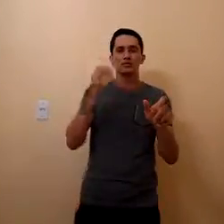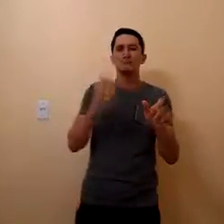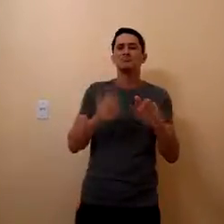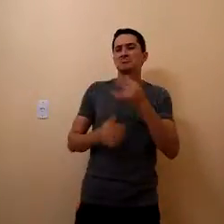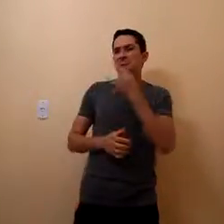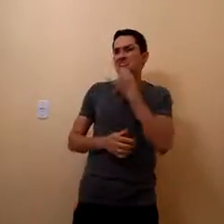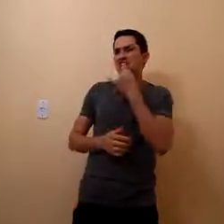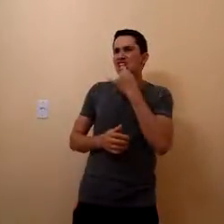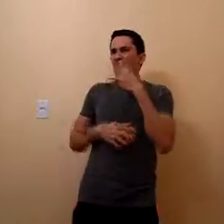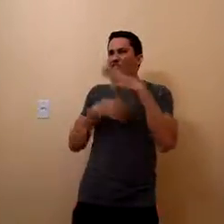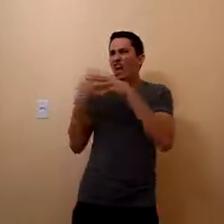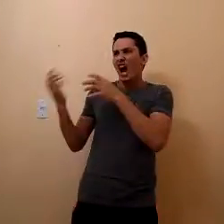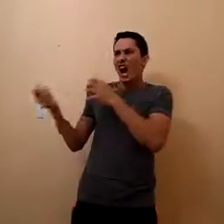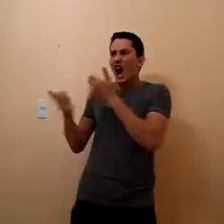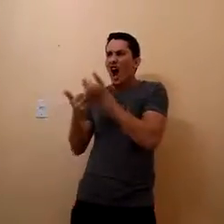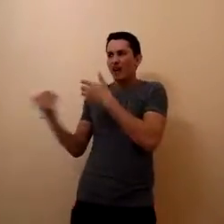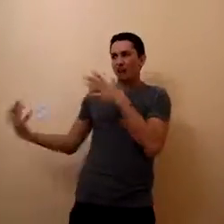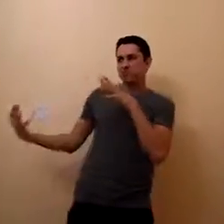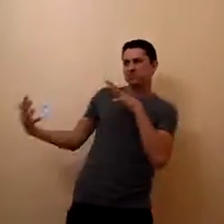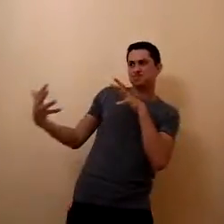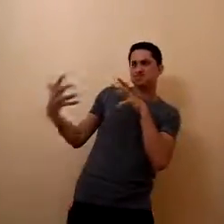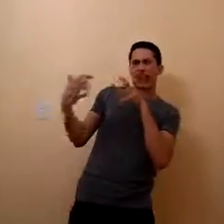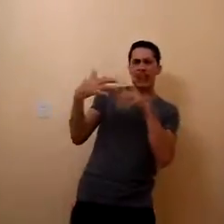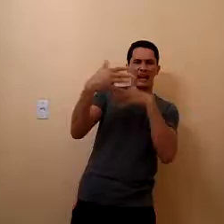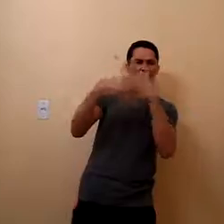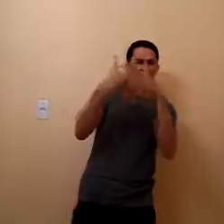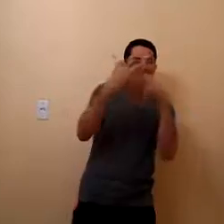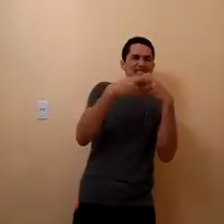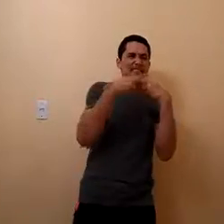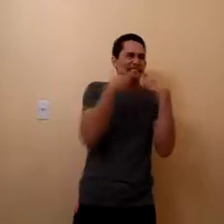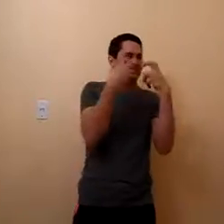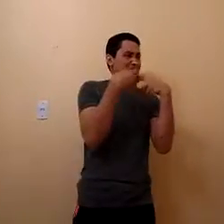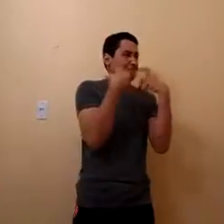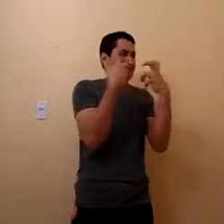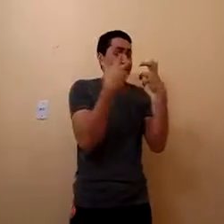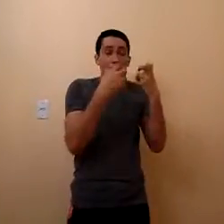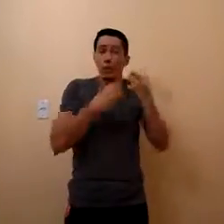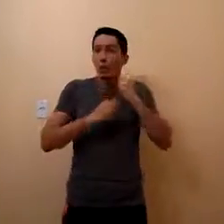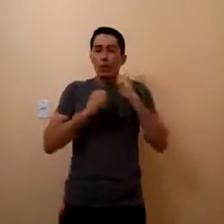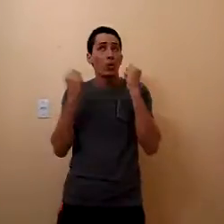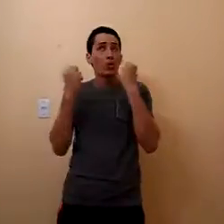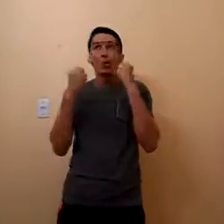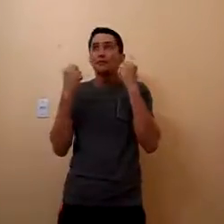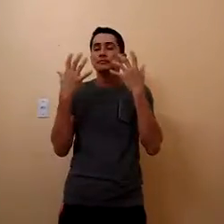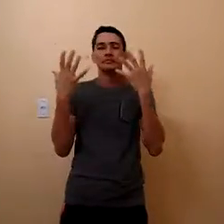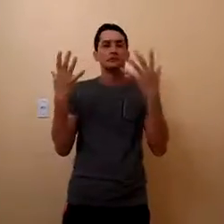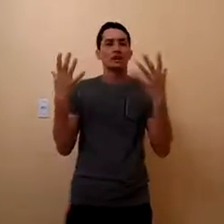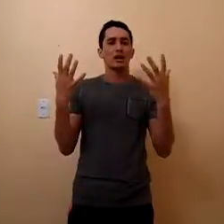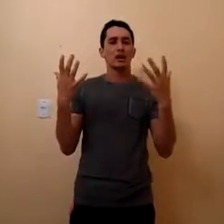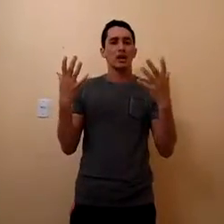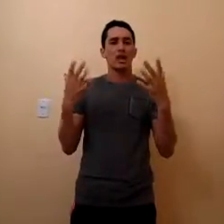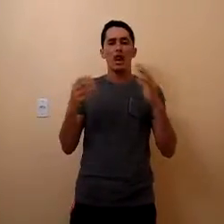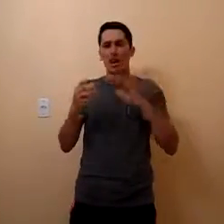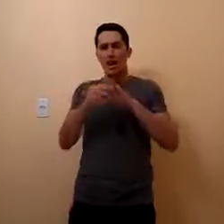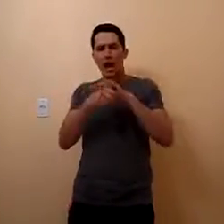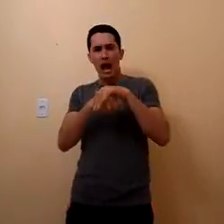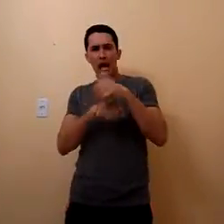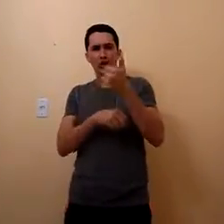de gente assim, passando por cima, gente gritando. Horror, um horror, um horror. Foi na noite de 18 de